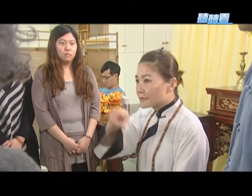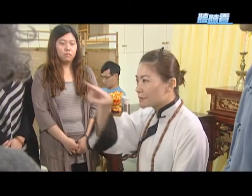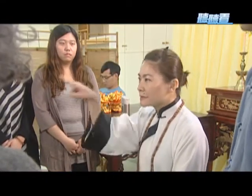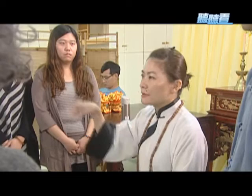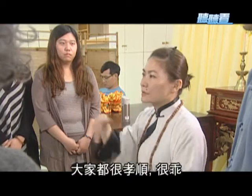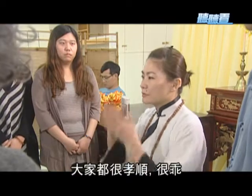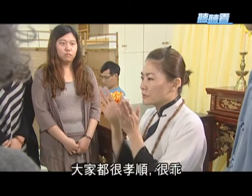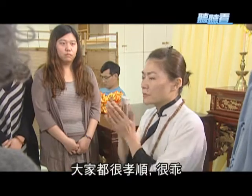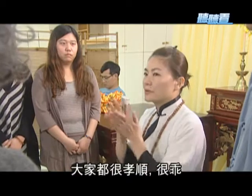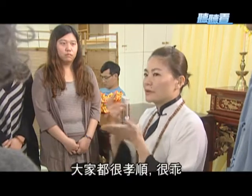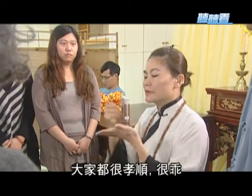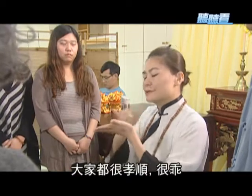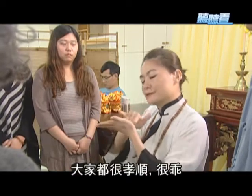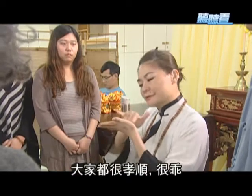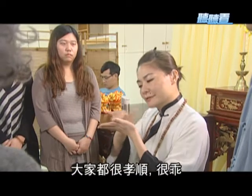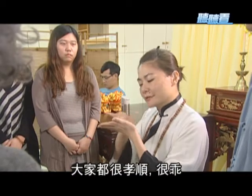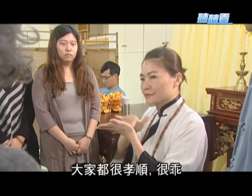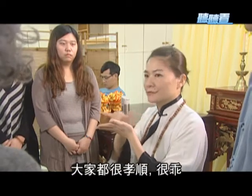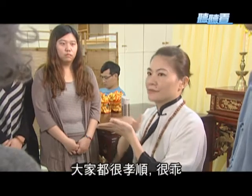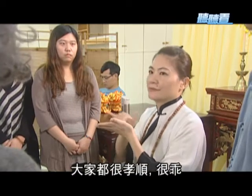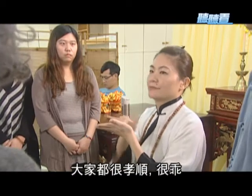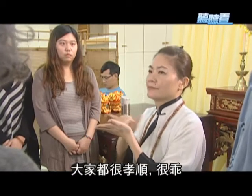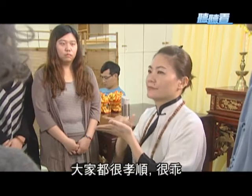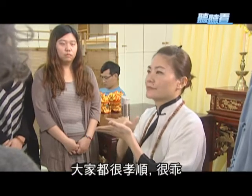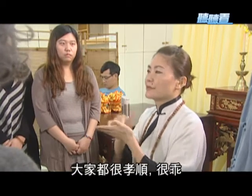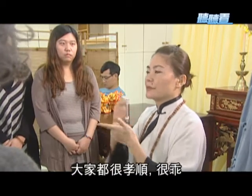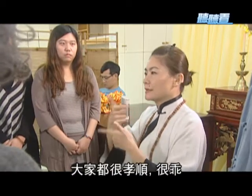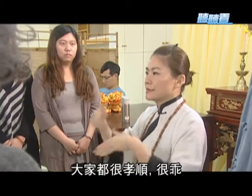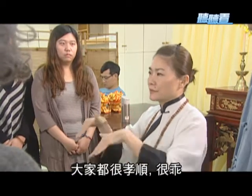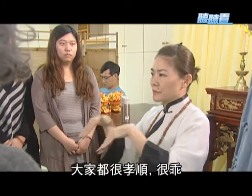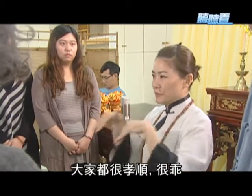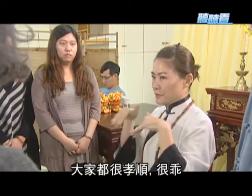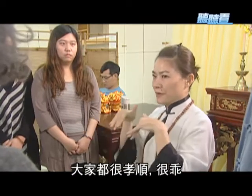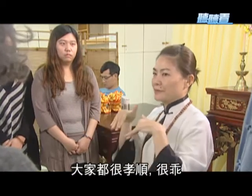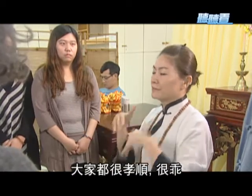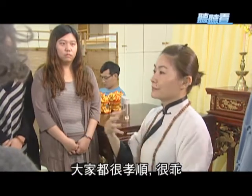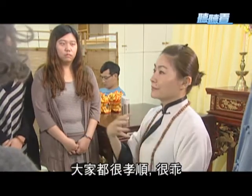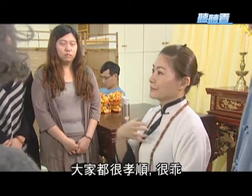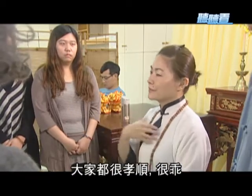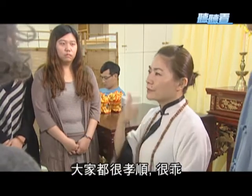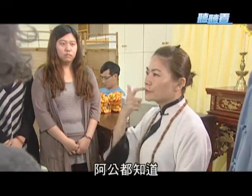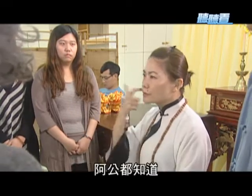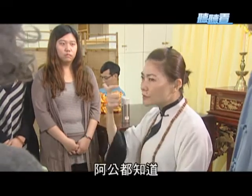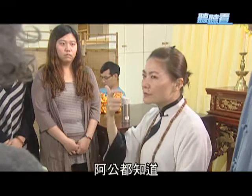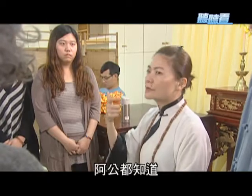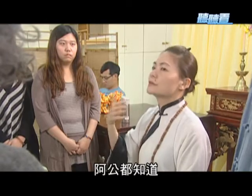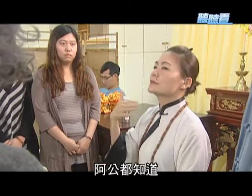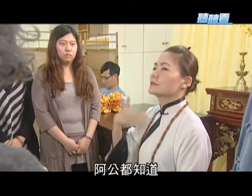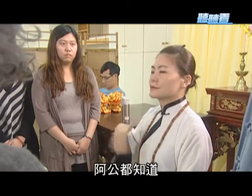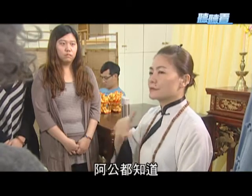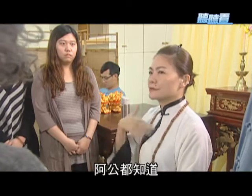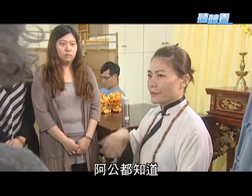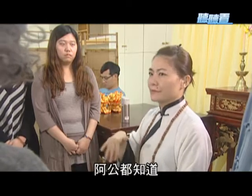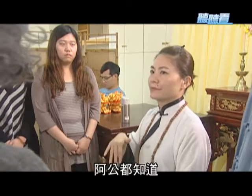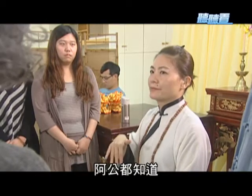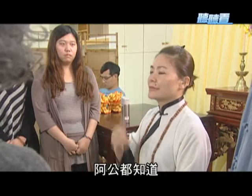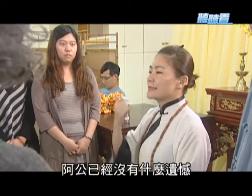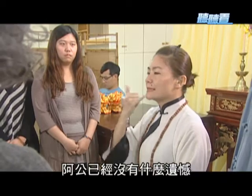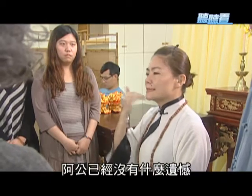大家都很孝顺，很乖，阿公啊都知道。